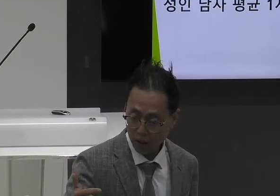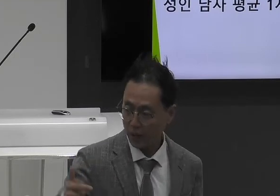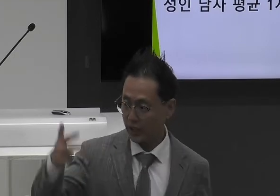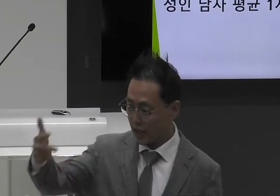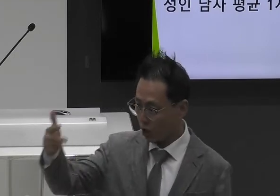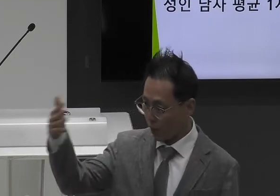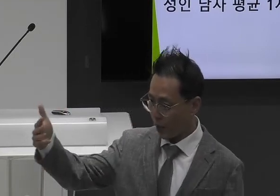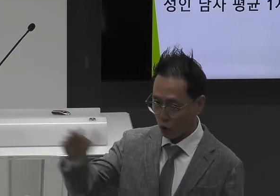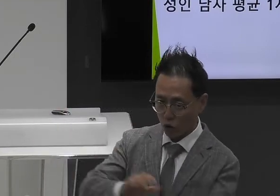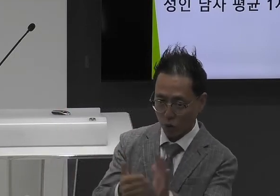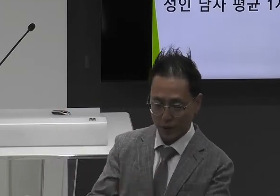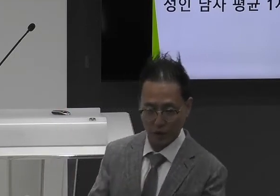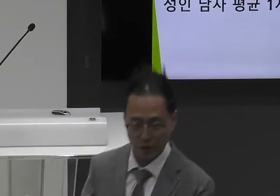근데 7km, 8km 정도면요,